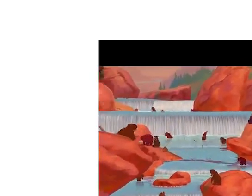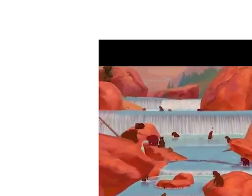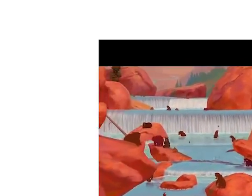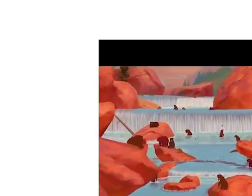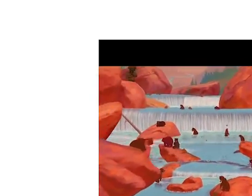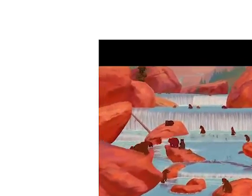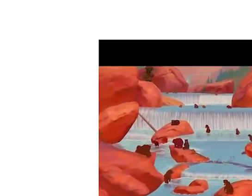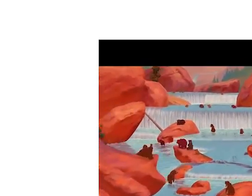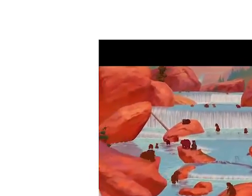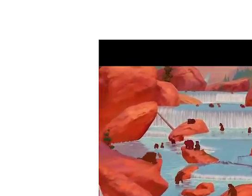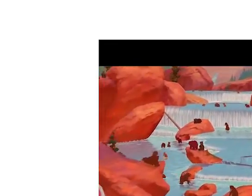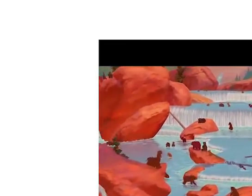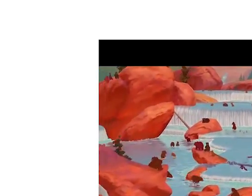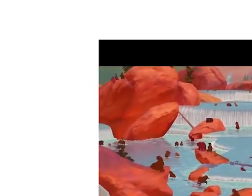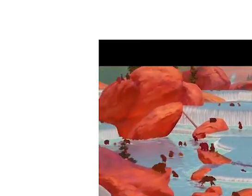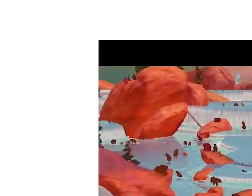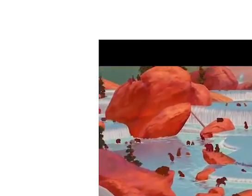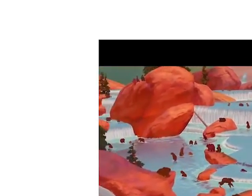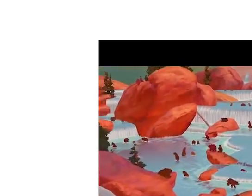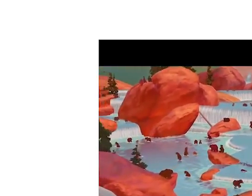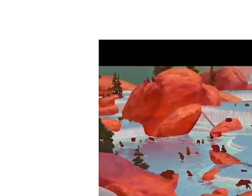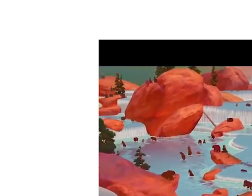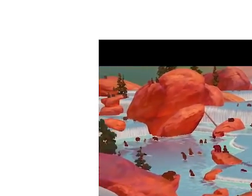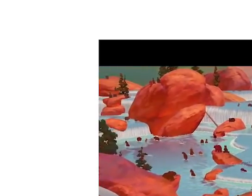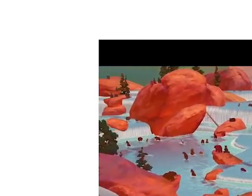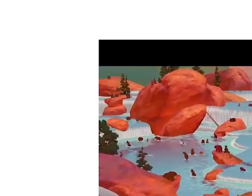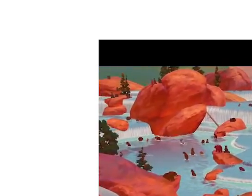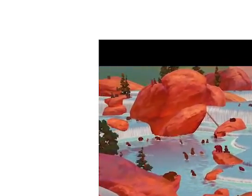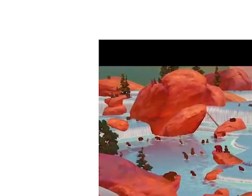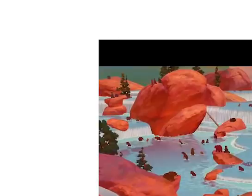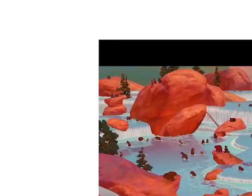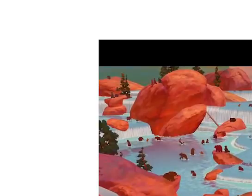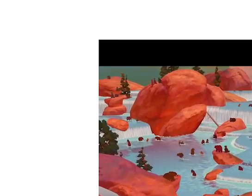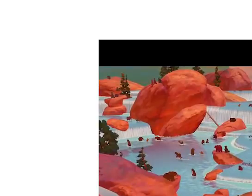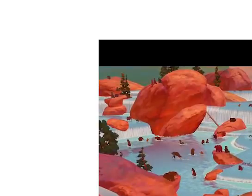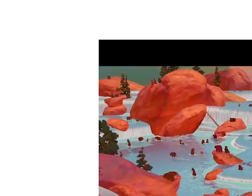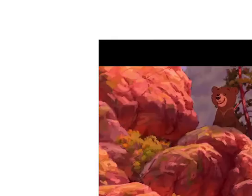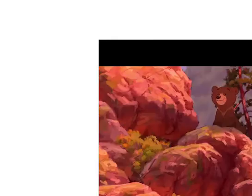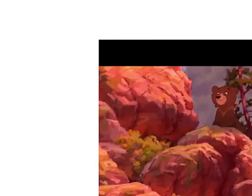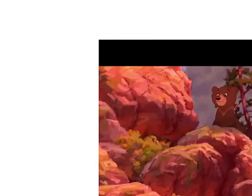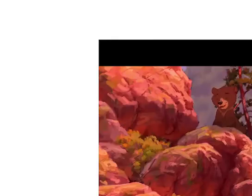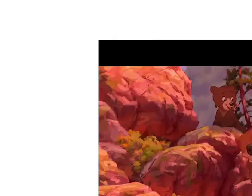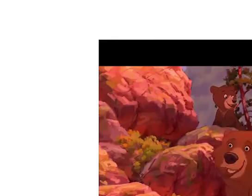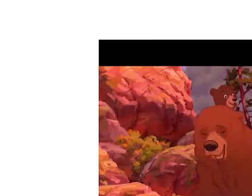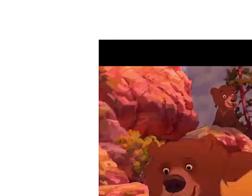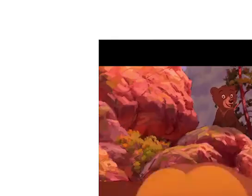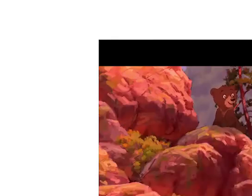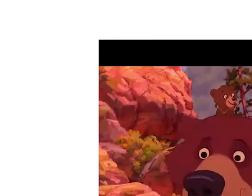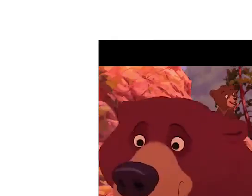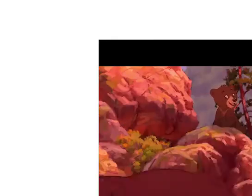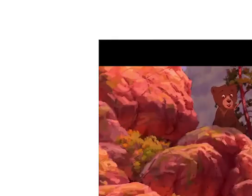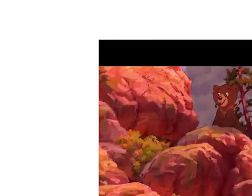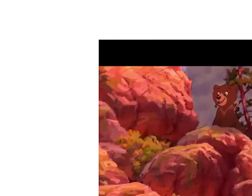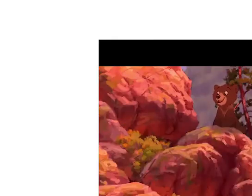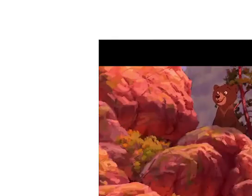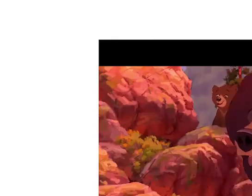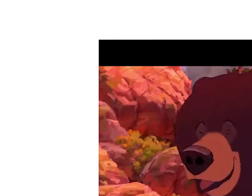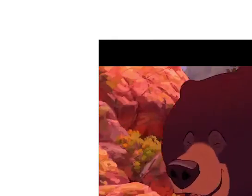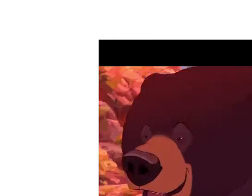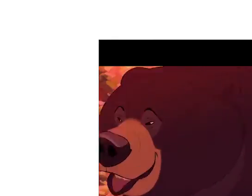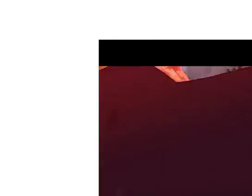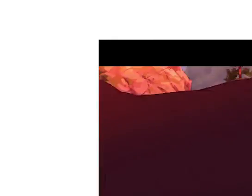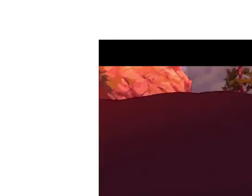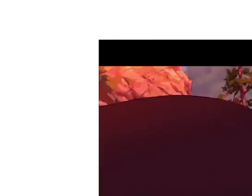Nossa casa, bem-vindo à nossa festa. Estamos